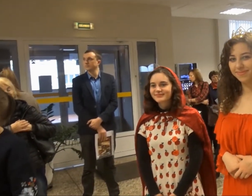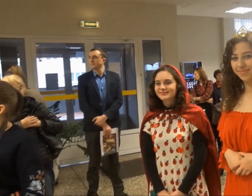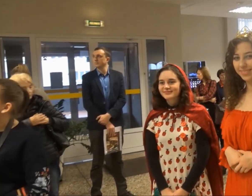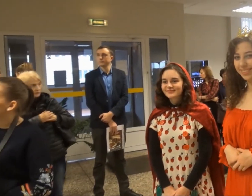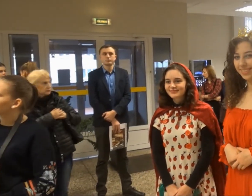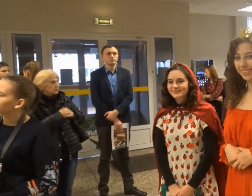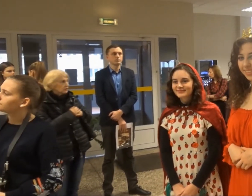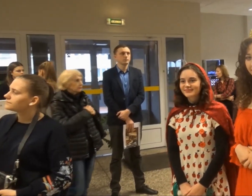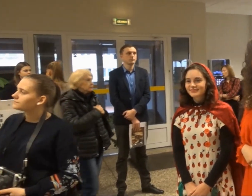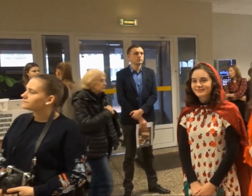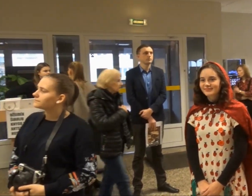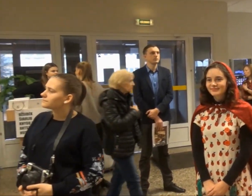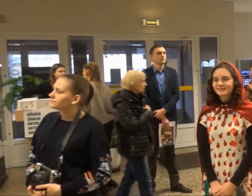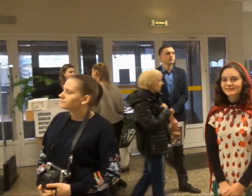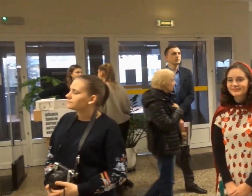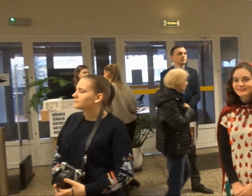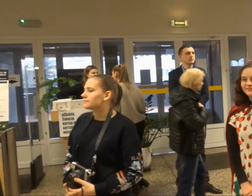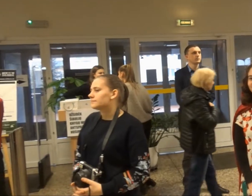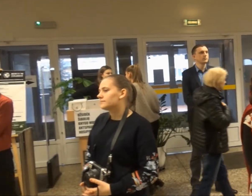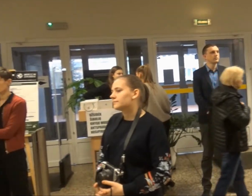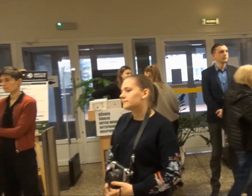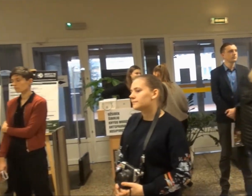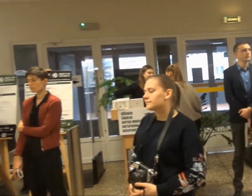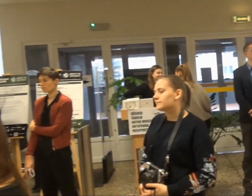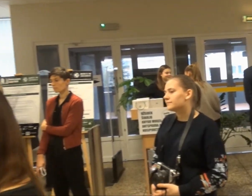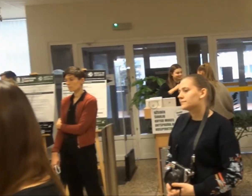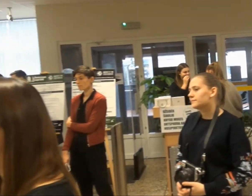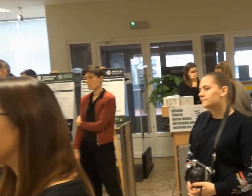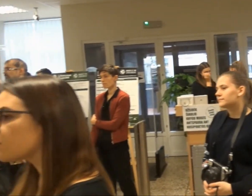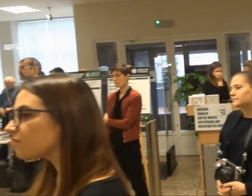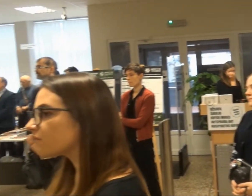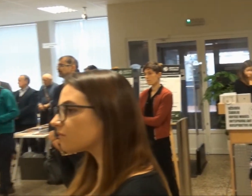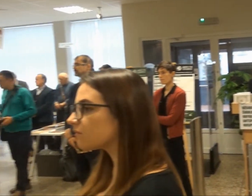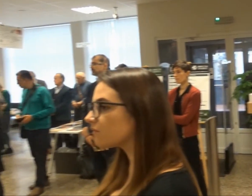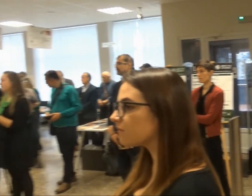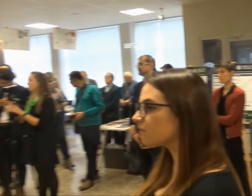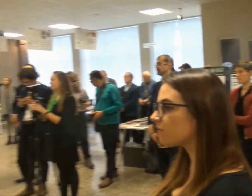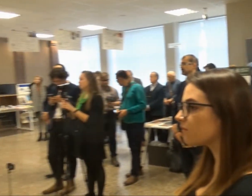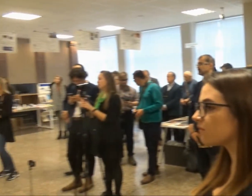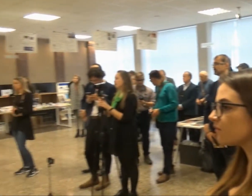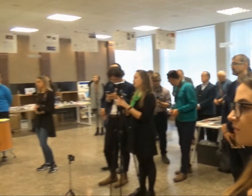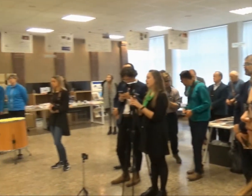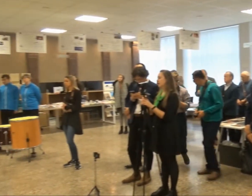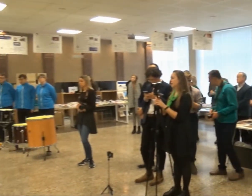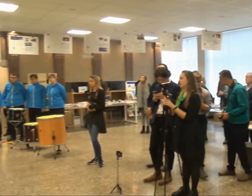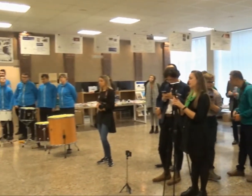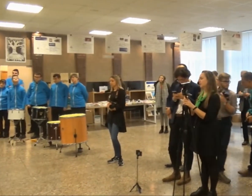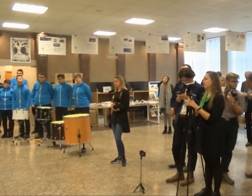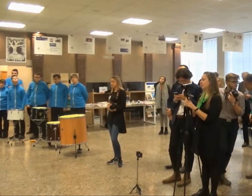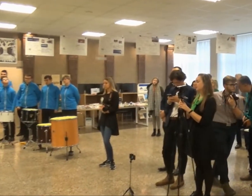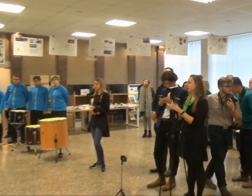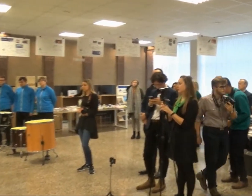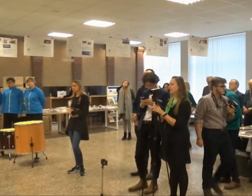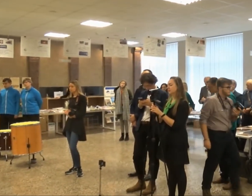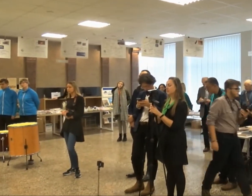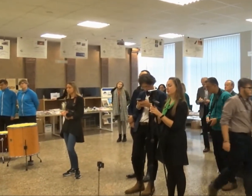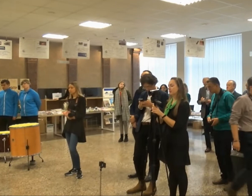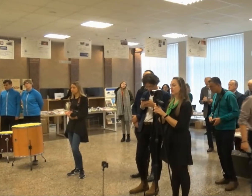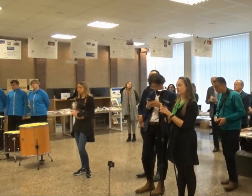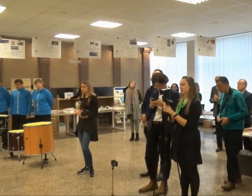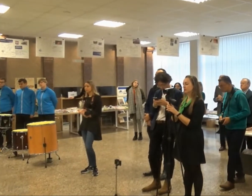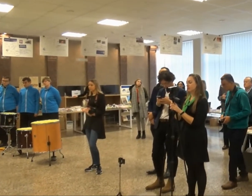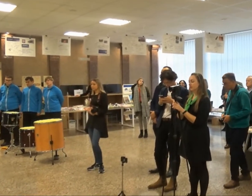Europos Sąjungoj vienam piliečiui knygai per metus yra skiriamas 1 euras